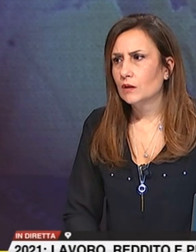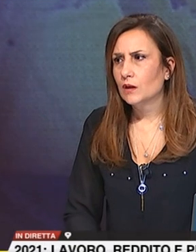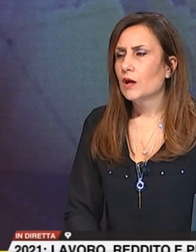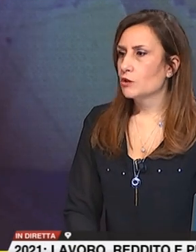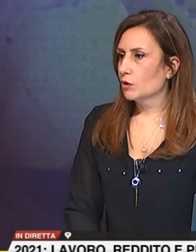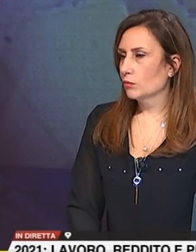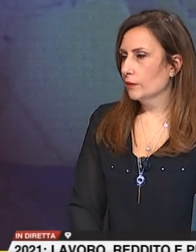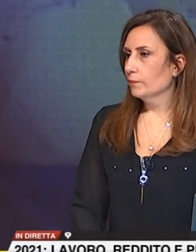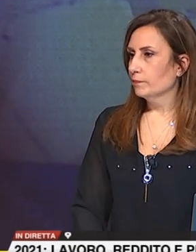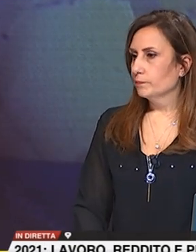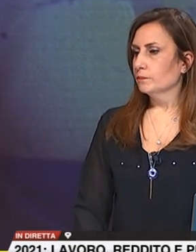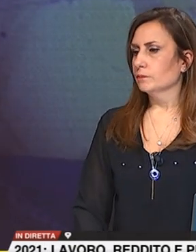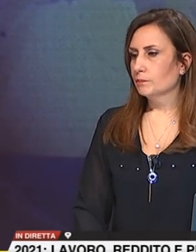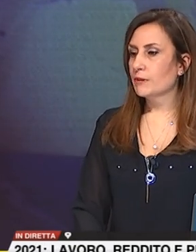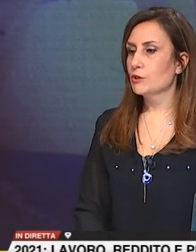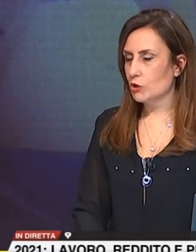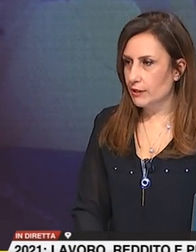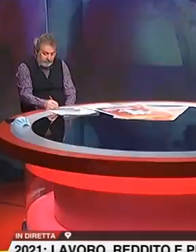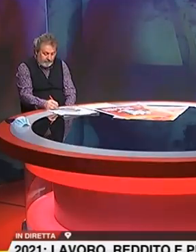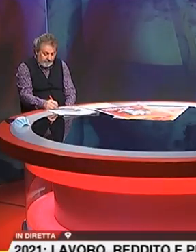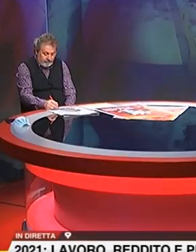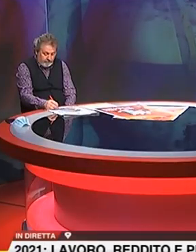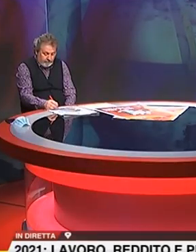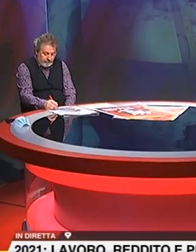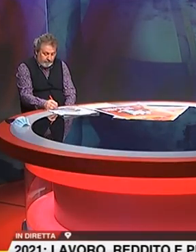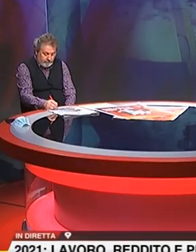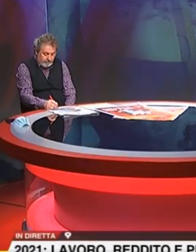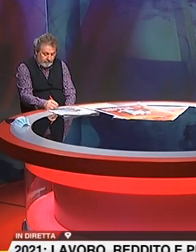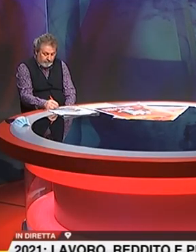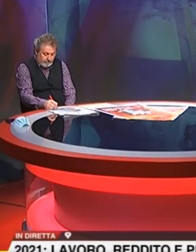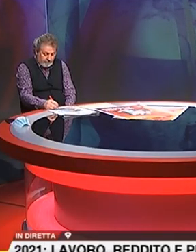ristoranti tipo. Ristoratori? Pasticceria. Pasticceria. Esattamente.